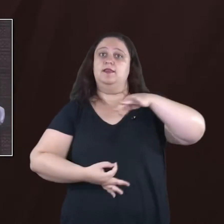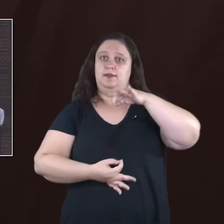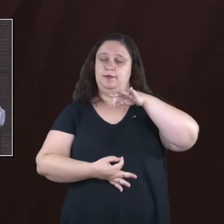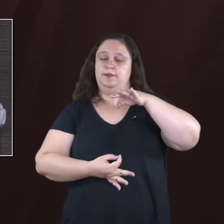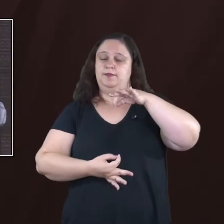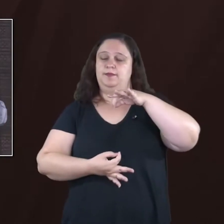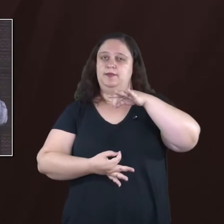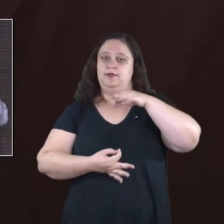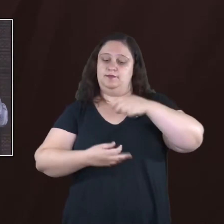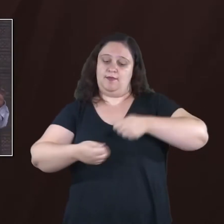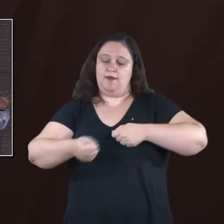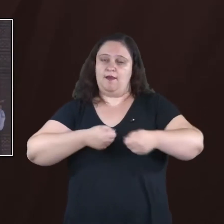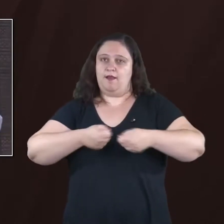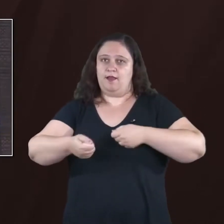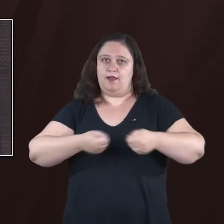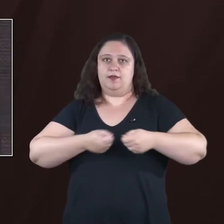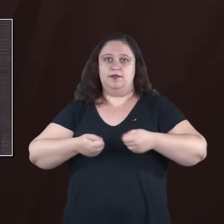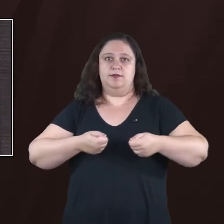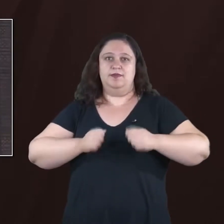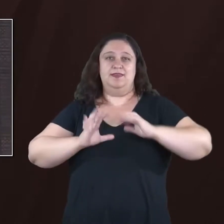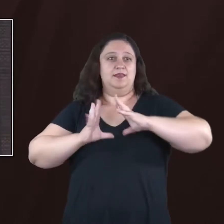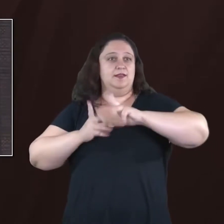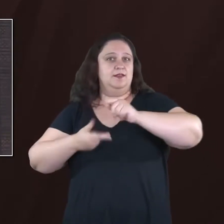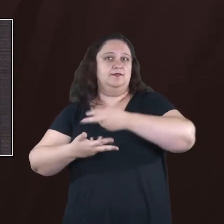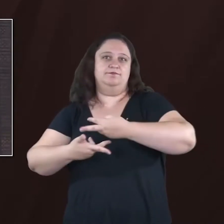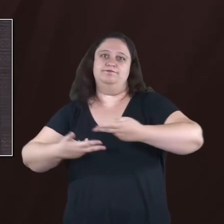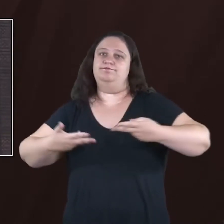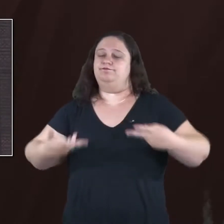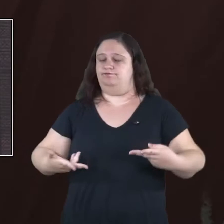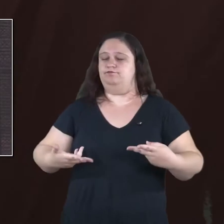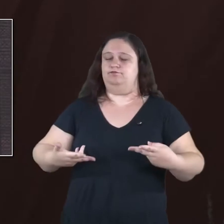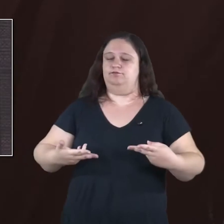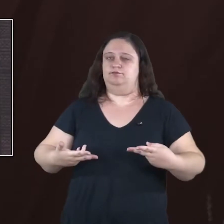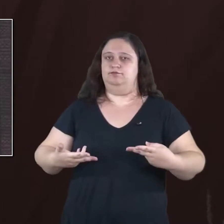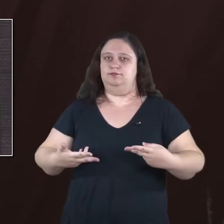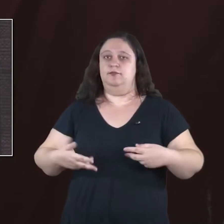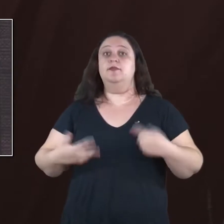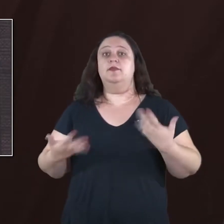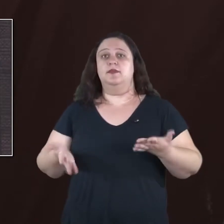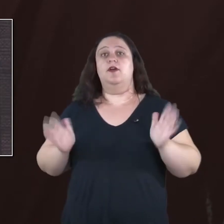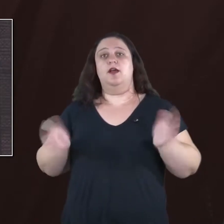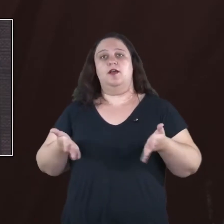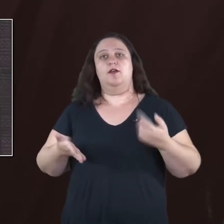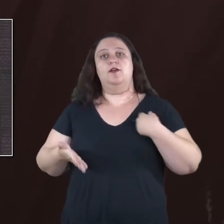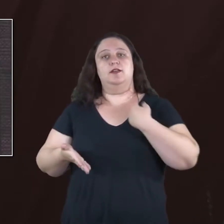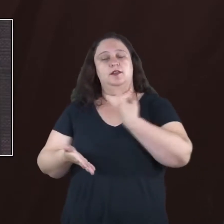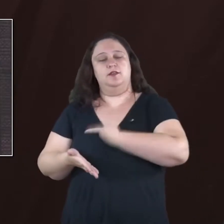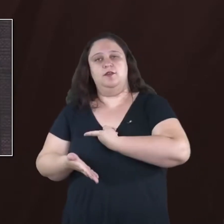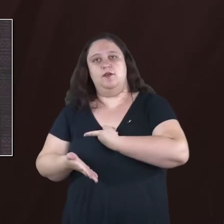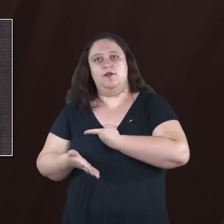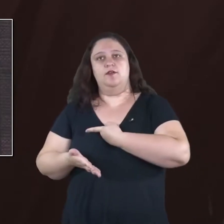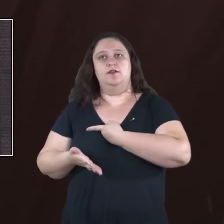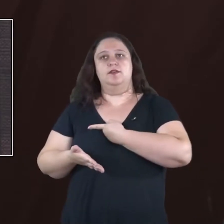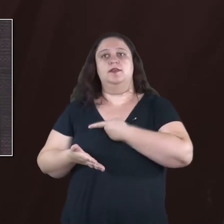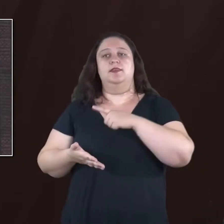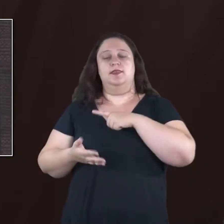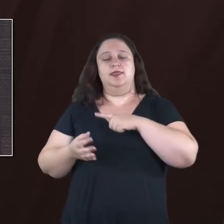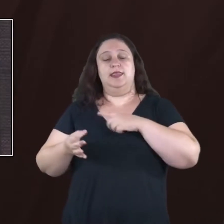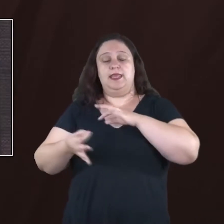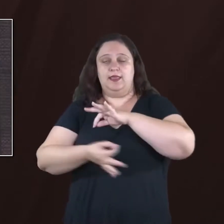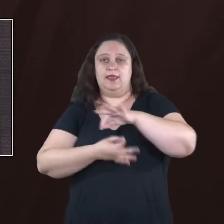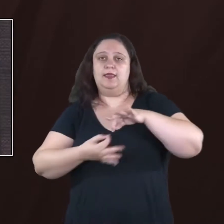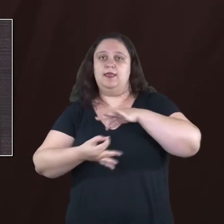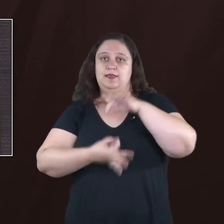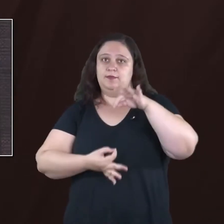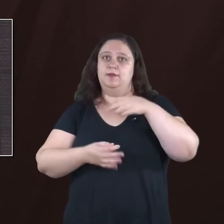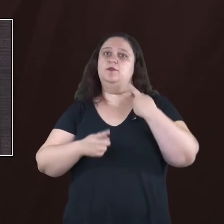todos os bens de Deus, da casa de Deus. Portanto, nós estamos na era do Espírito, porque o nosso querido Senhor